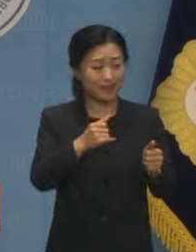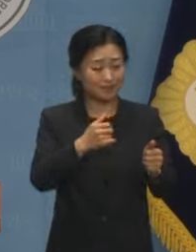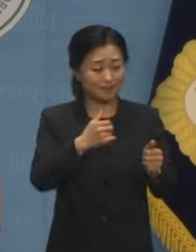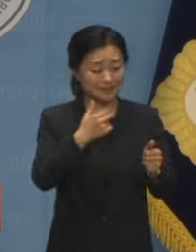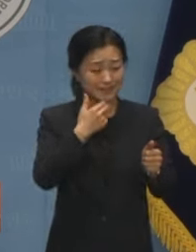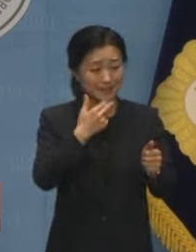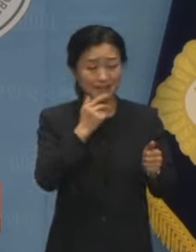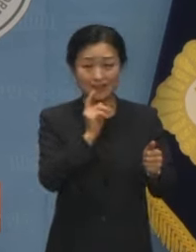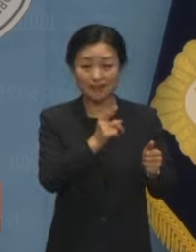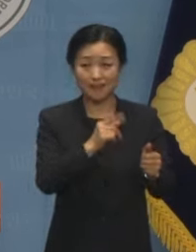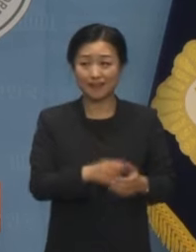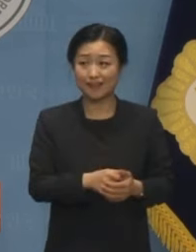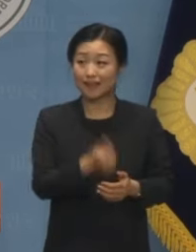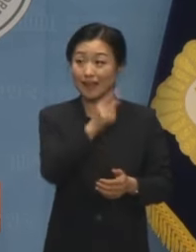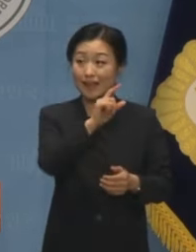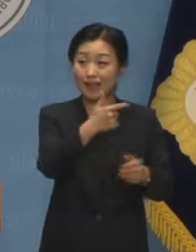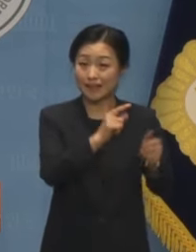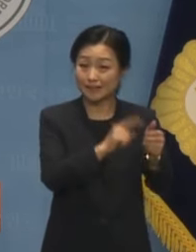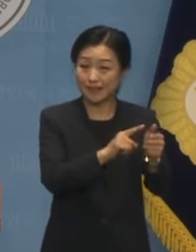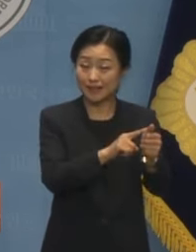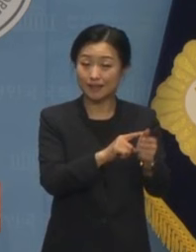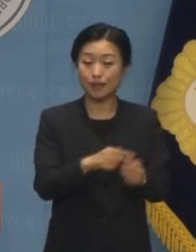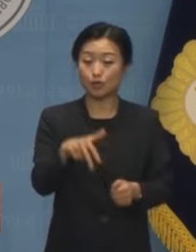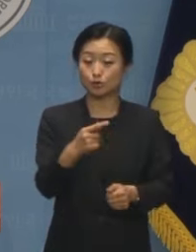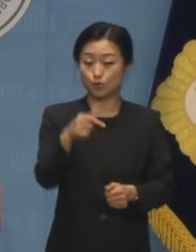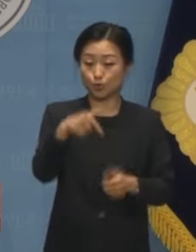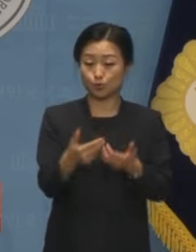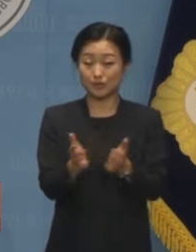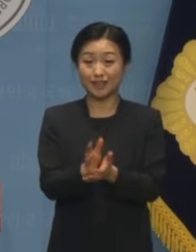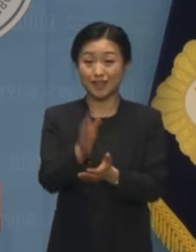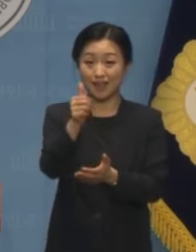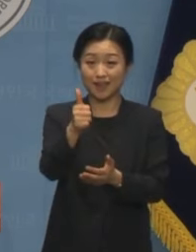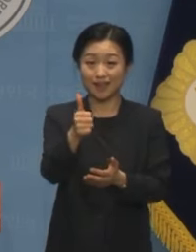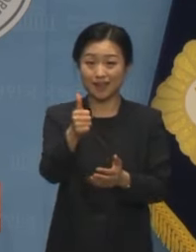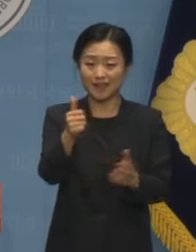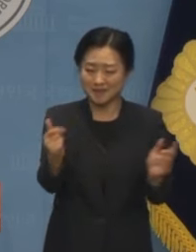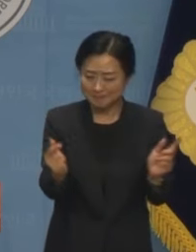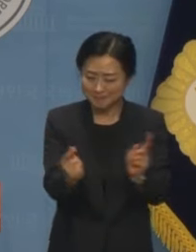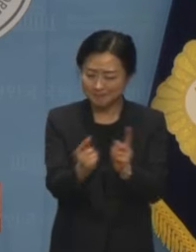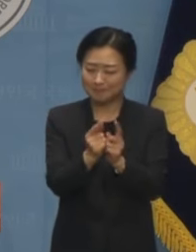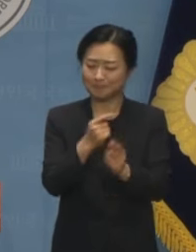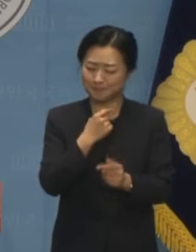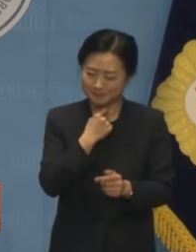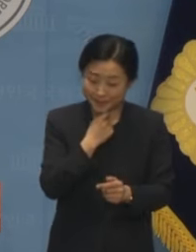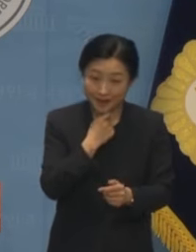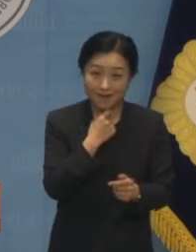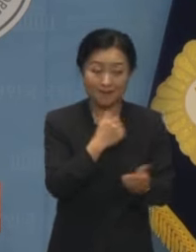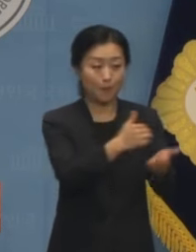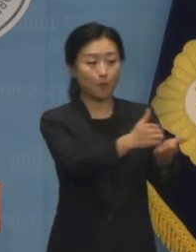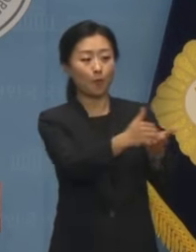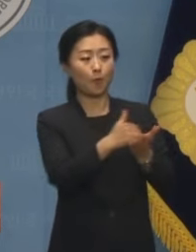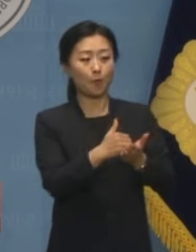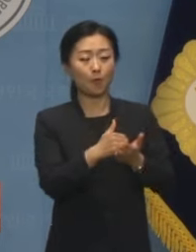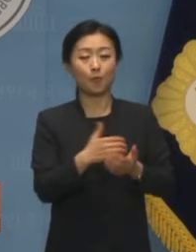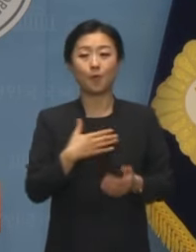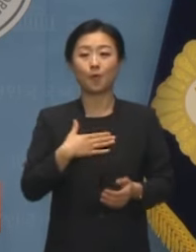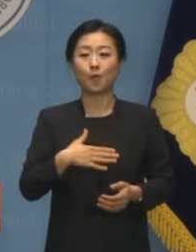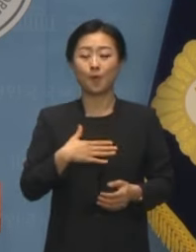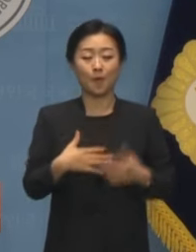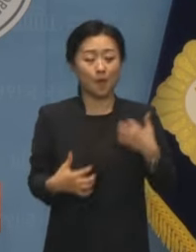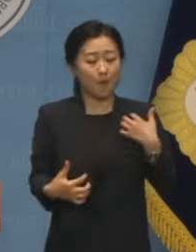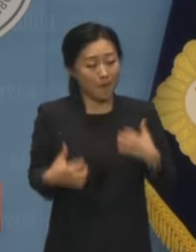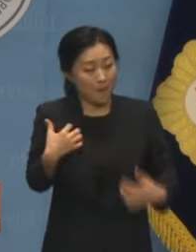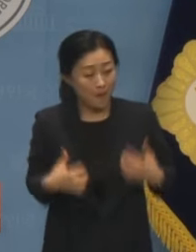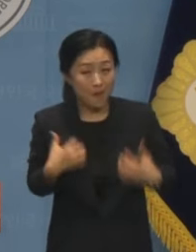착각이었습니다. 한 대표가 최근 조국 대표를 예방하고 싶다고 알려왔습니다. 조국혁신당은